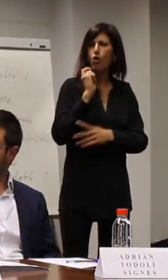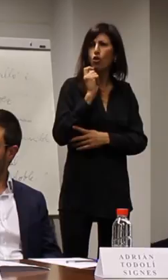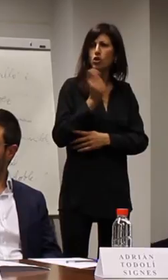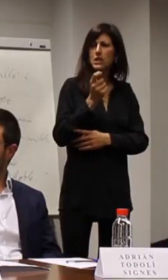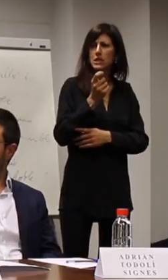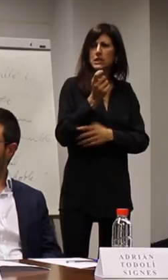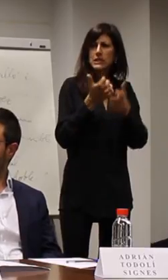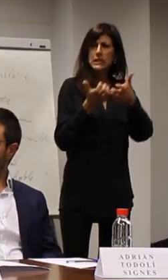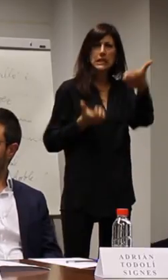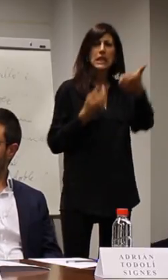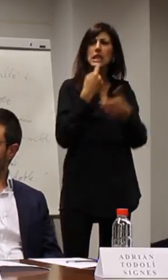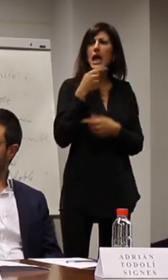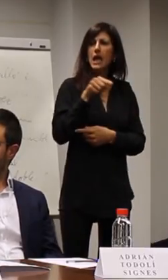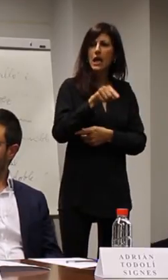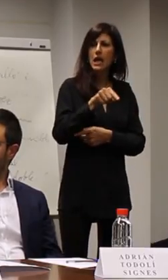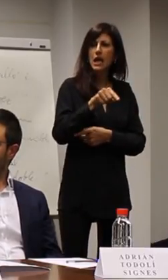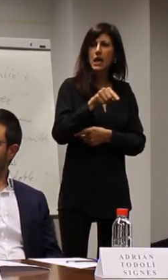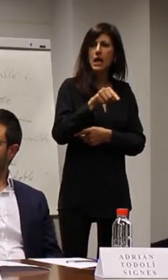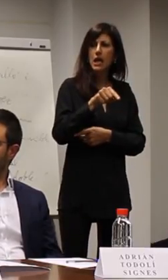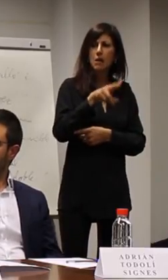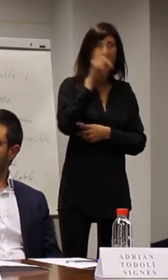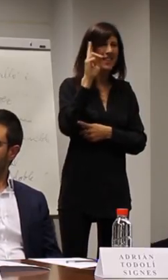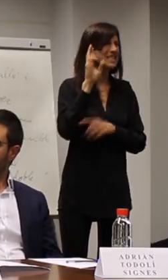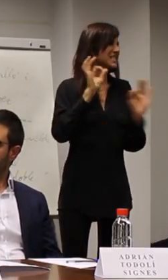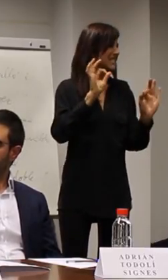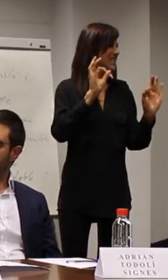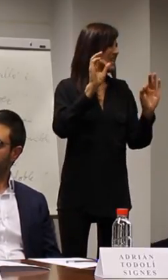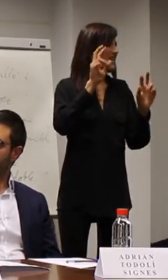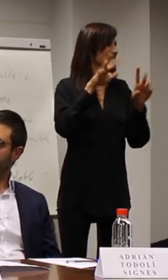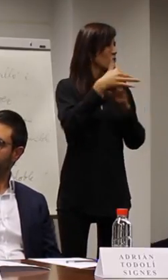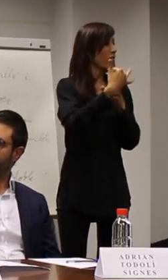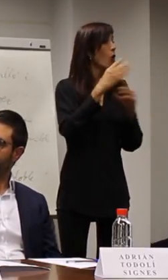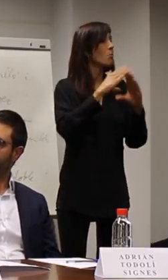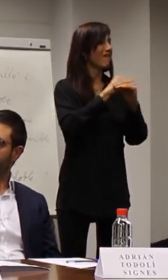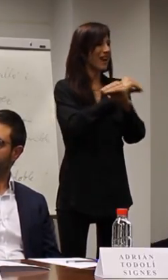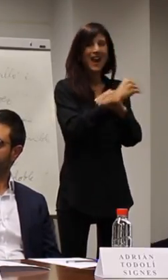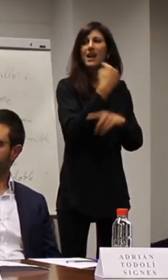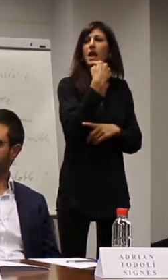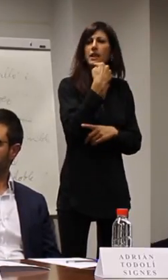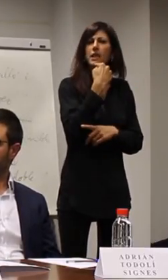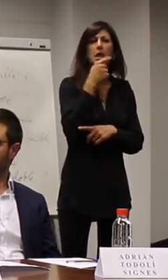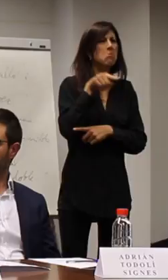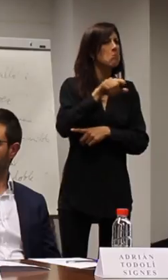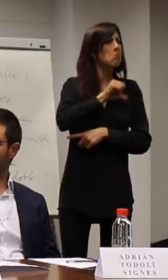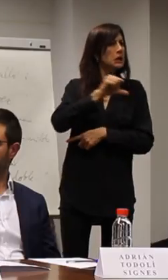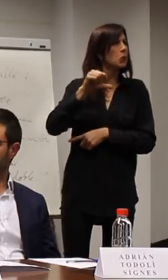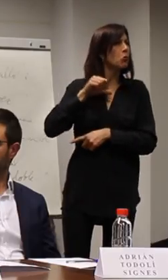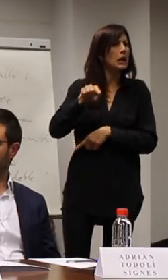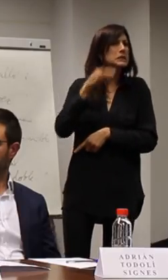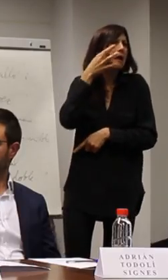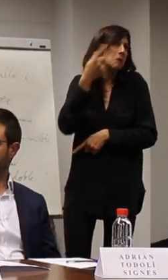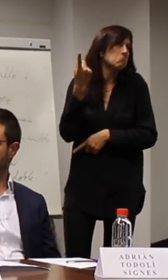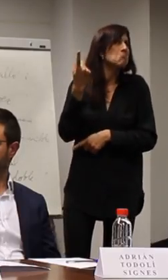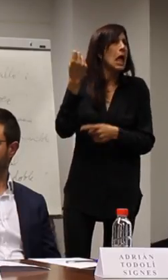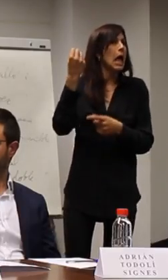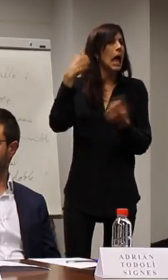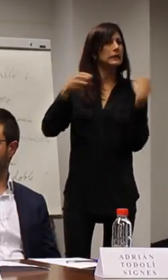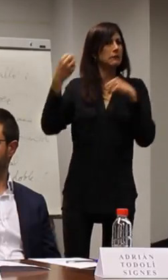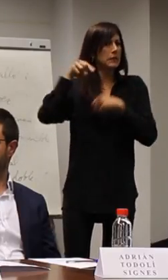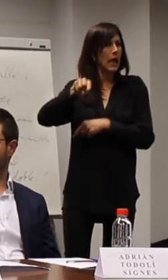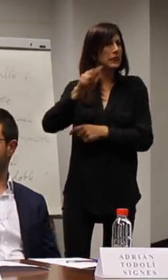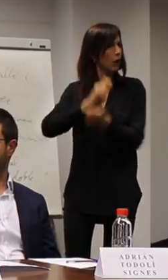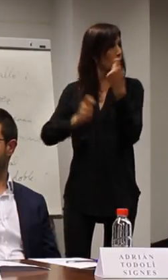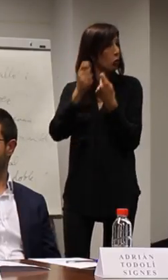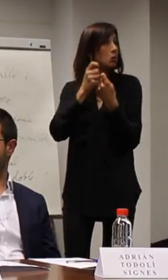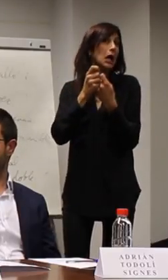Madrid, en el caso de Blablacar, decía, bueno, es que estos particulares realmente no se dedican a una actividad económica porque